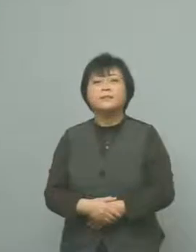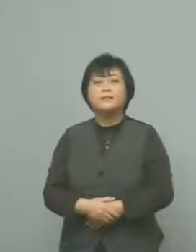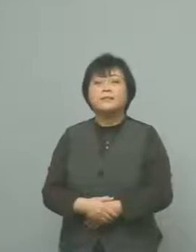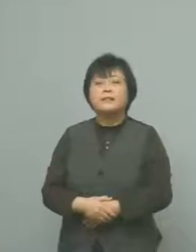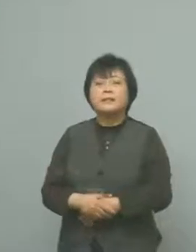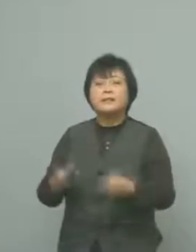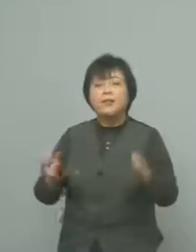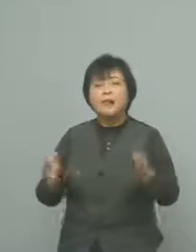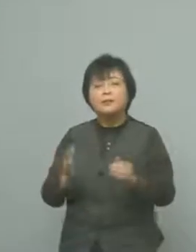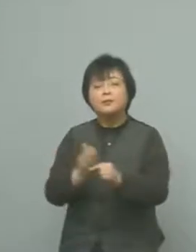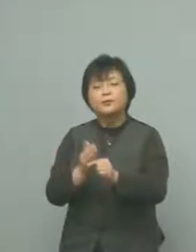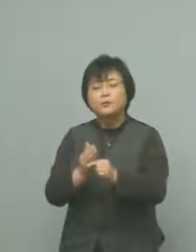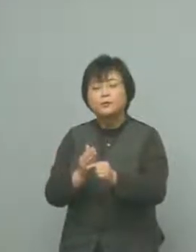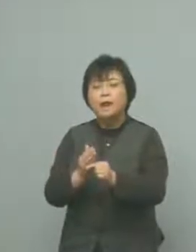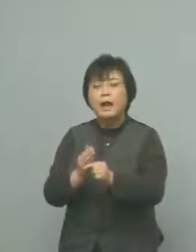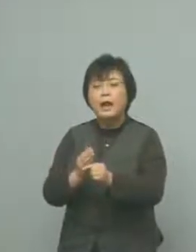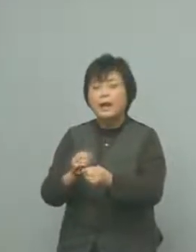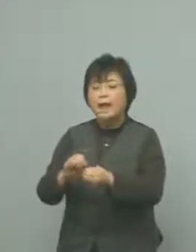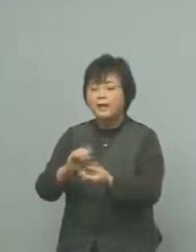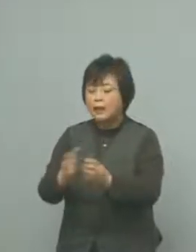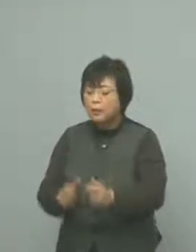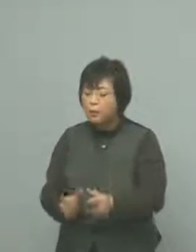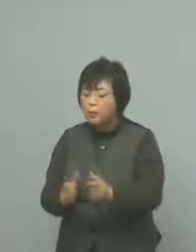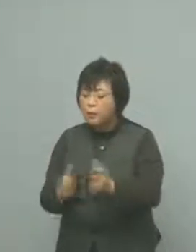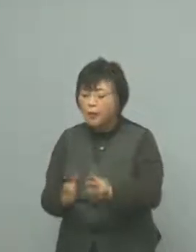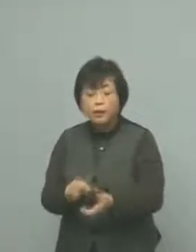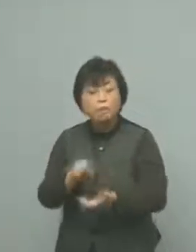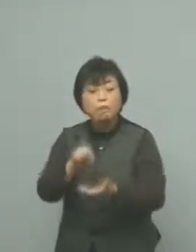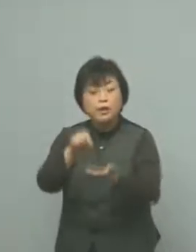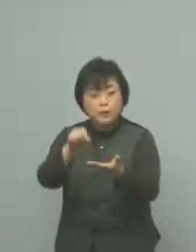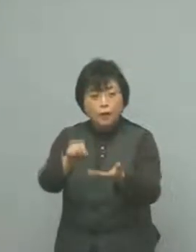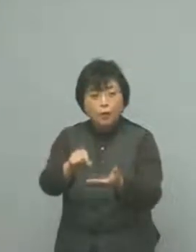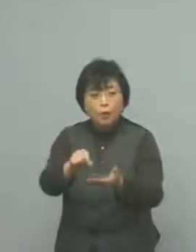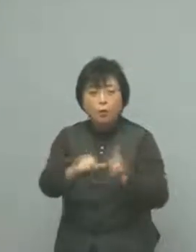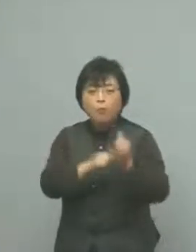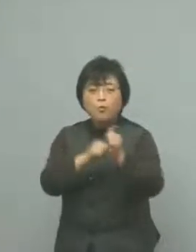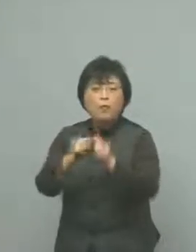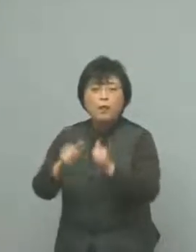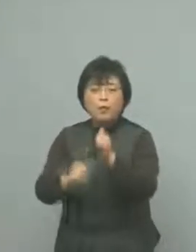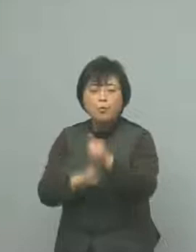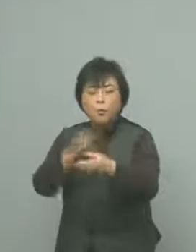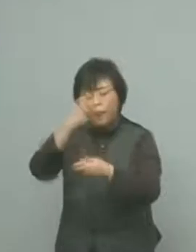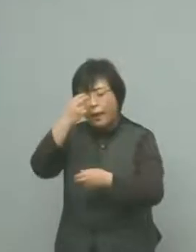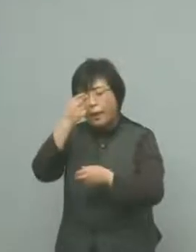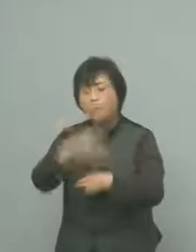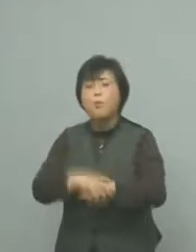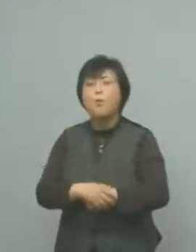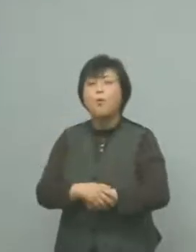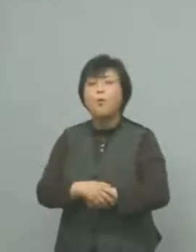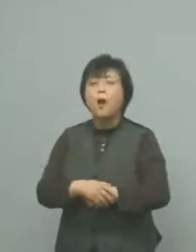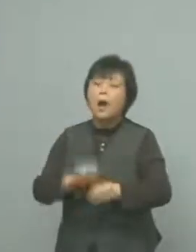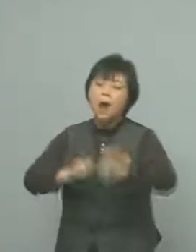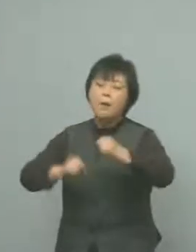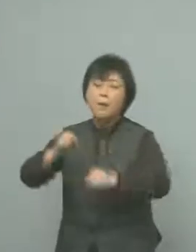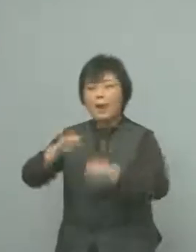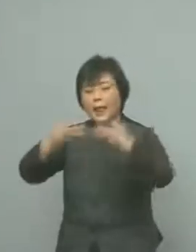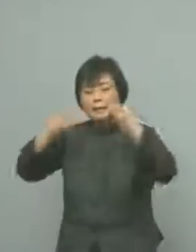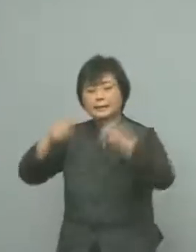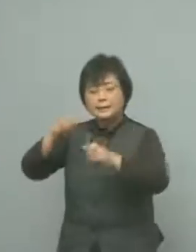間中は桜の苗木プレゼントや伝統芸能暴れ獅子太鼓なども行われます